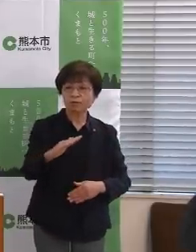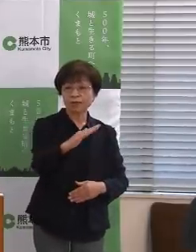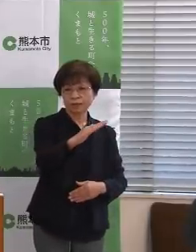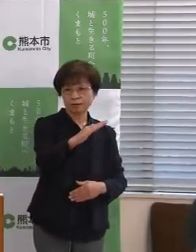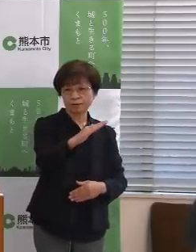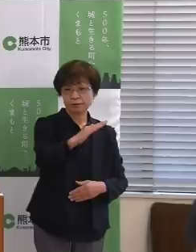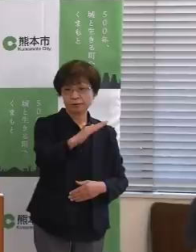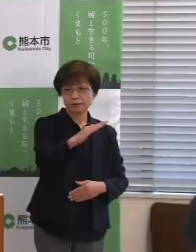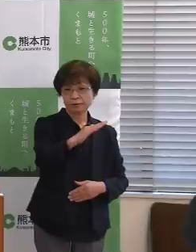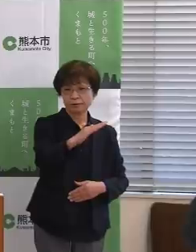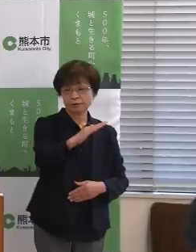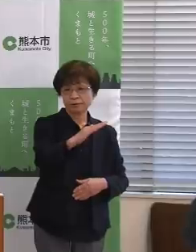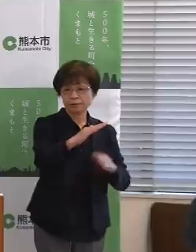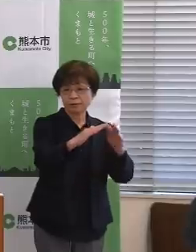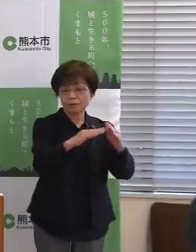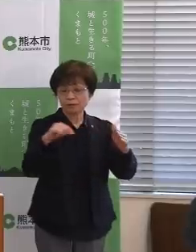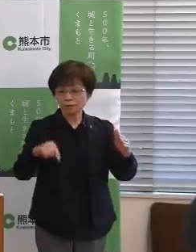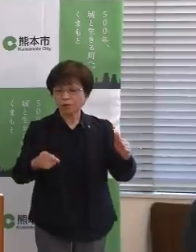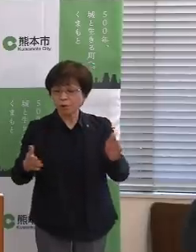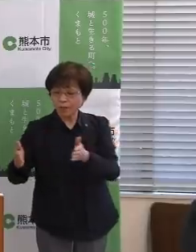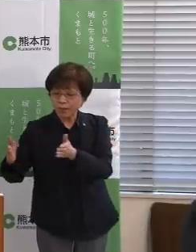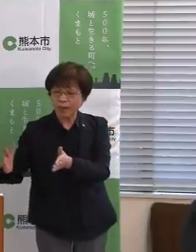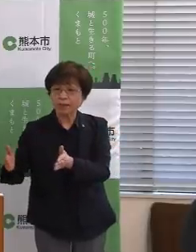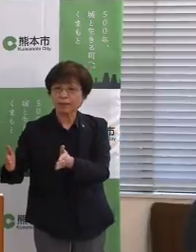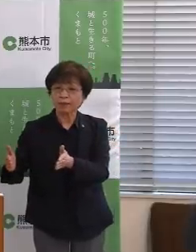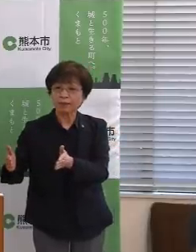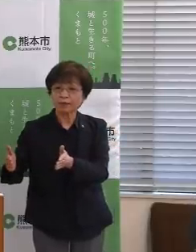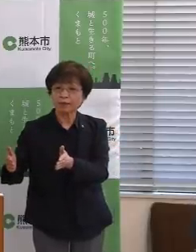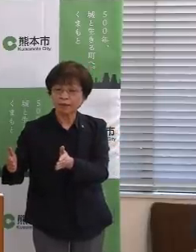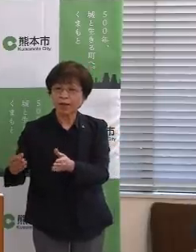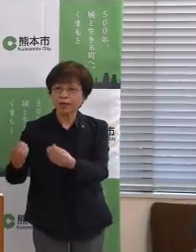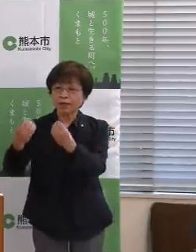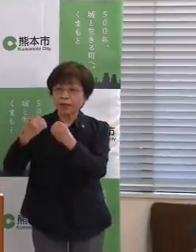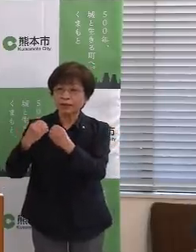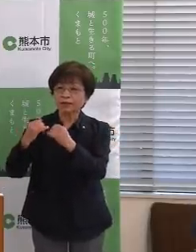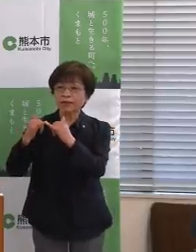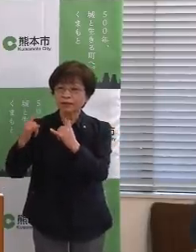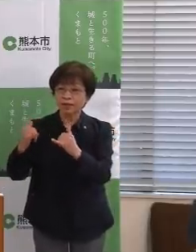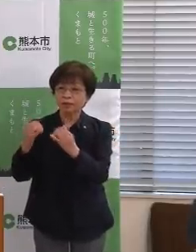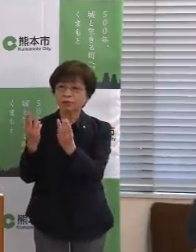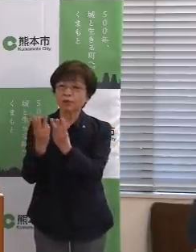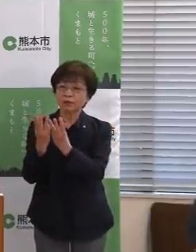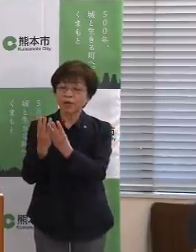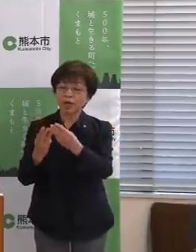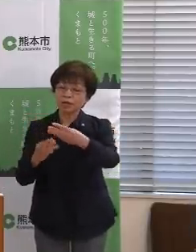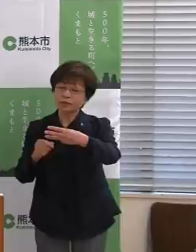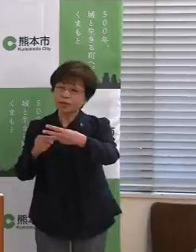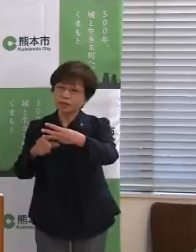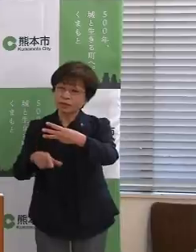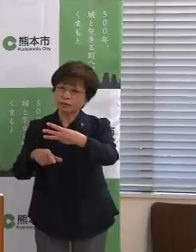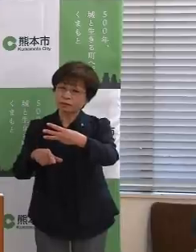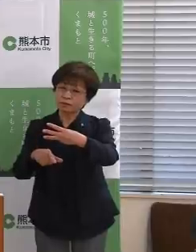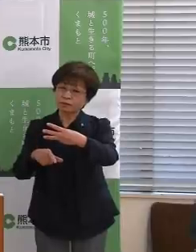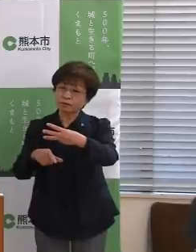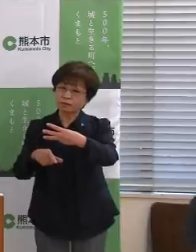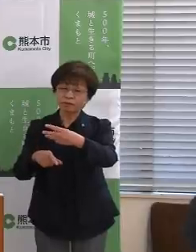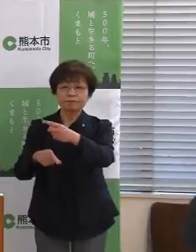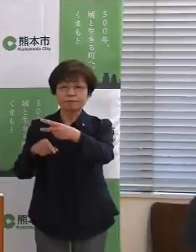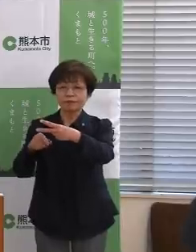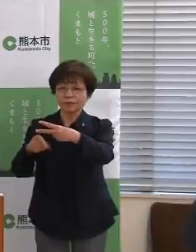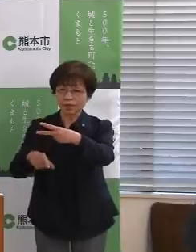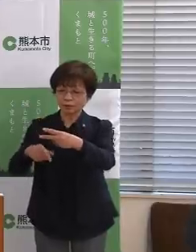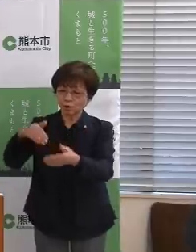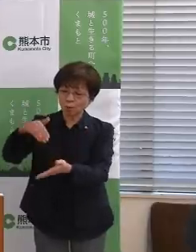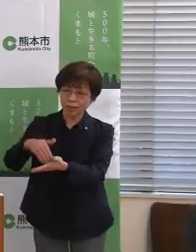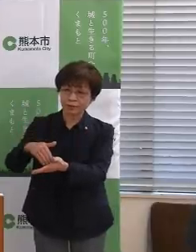ども、実はそれまでの緩和ですね、あまり感染者の方がですね3月の、2月の